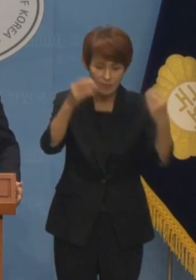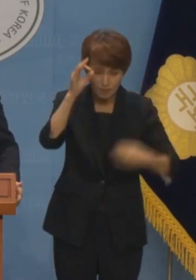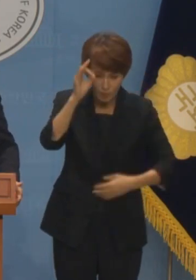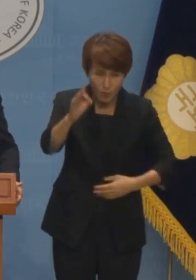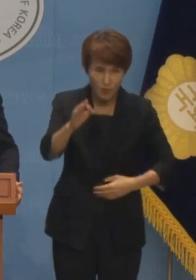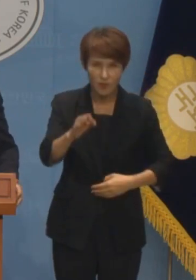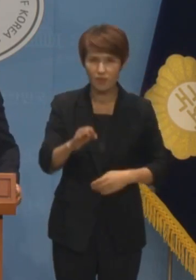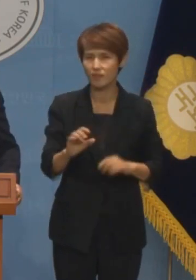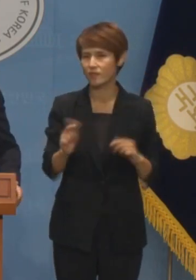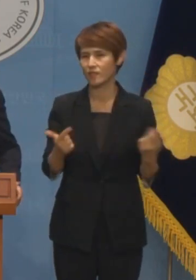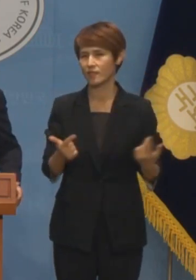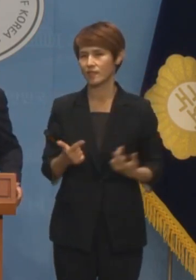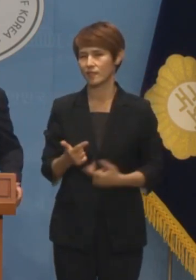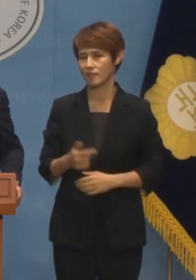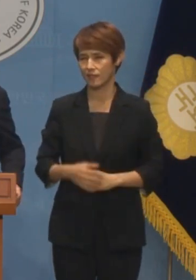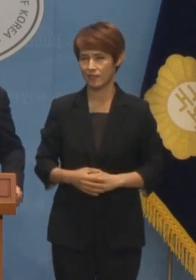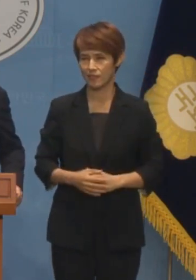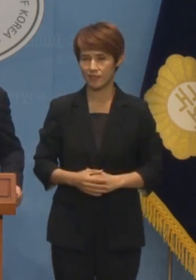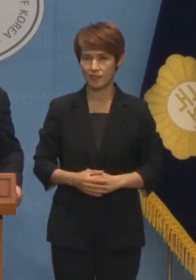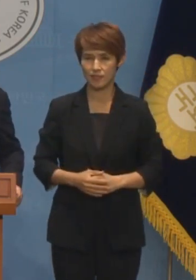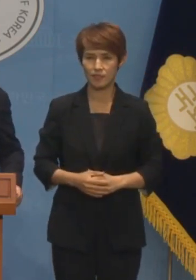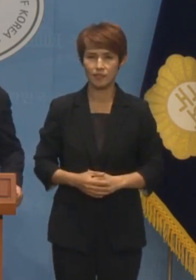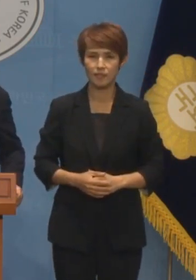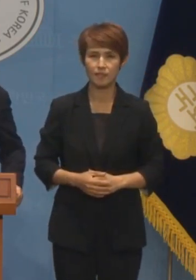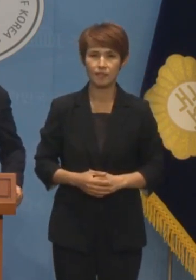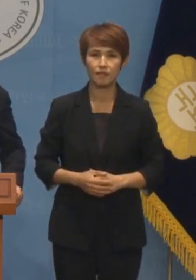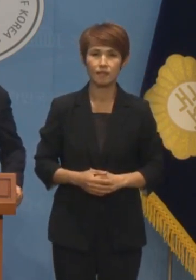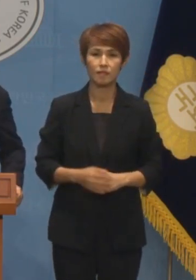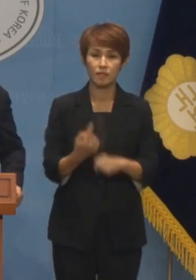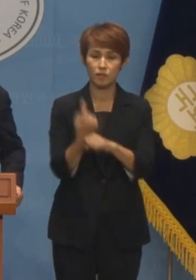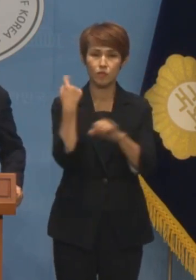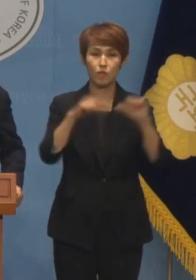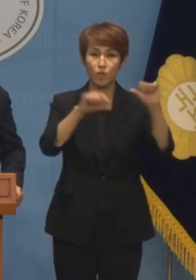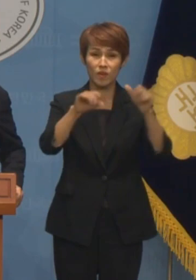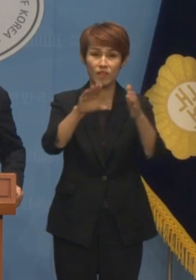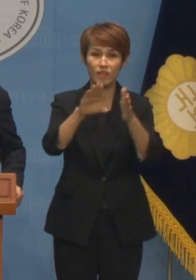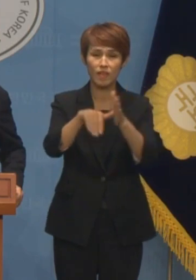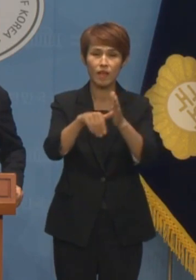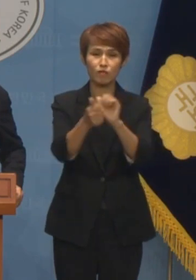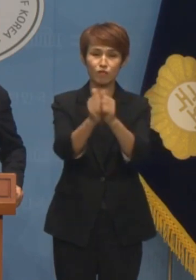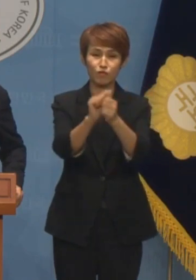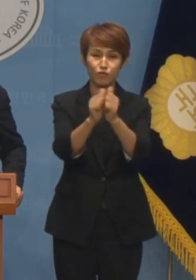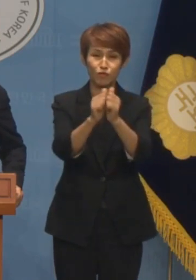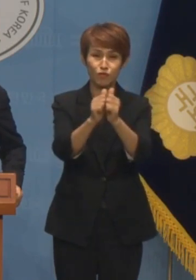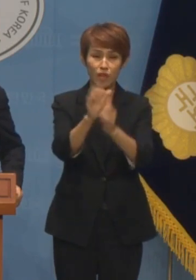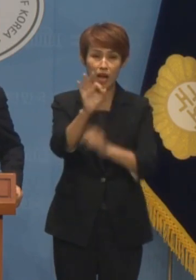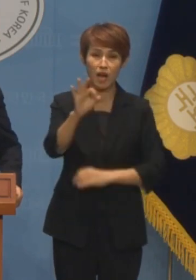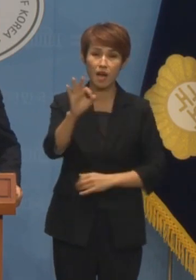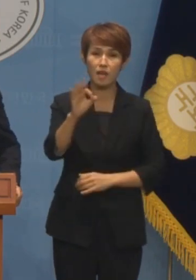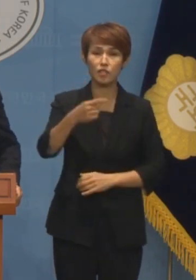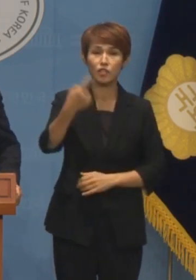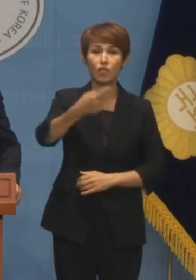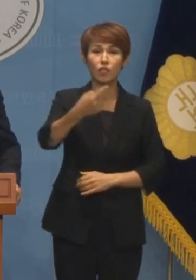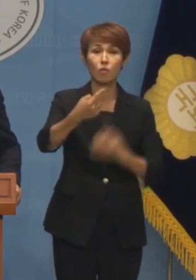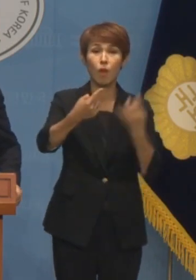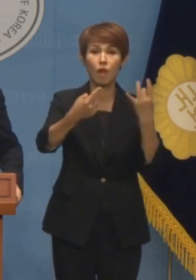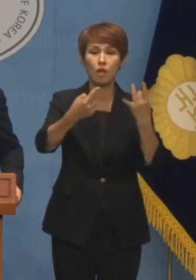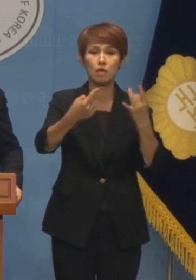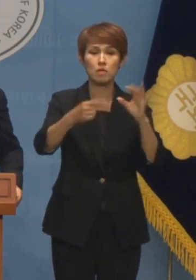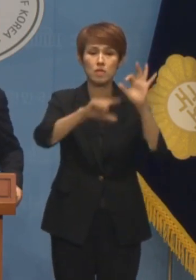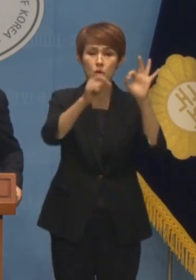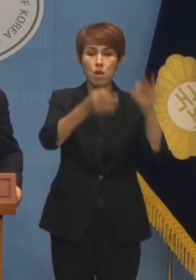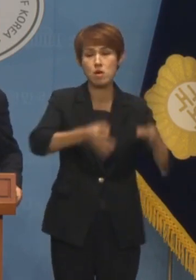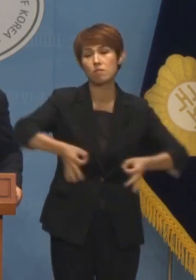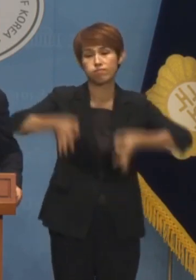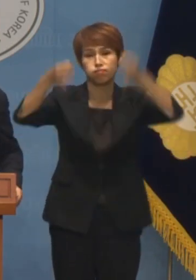맞습니다. 2023년 5월에 당시 1,000원대였던 주가가 7월에 5,000원에 이르게